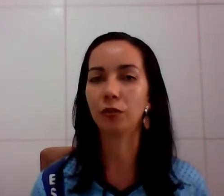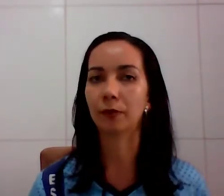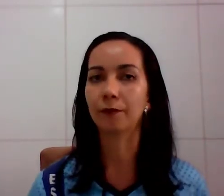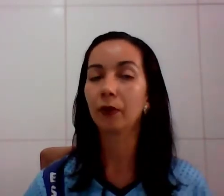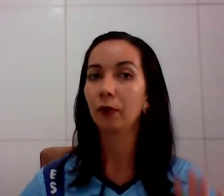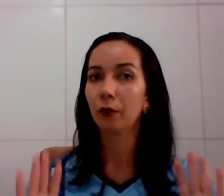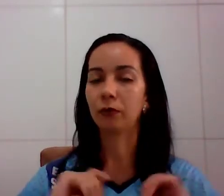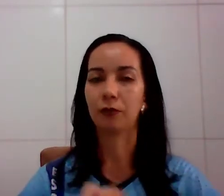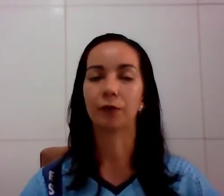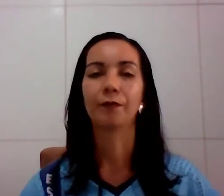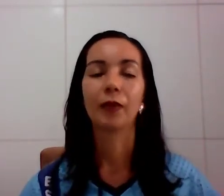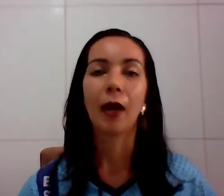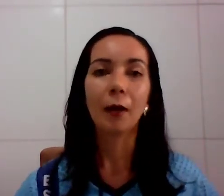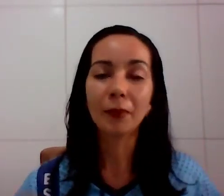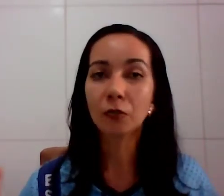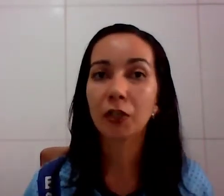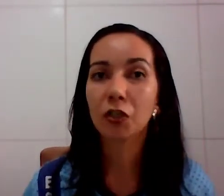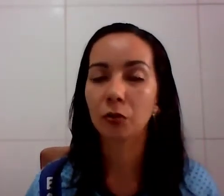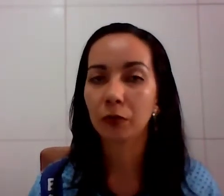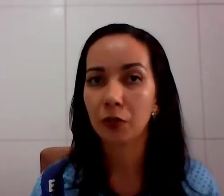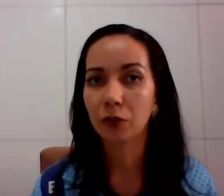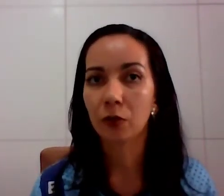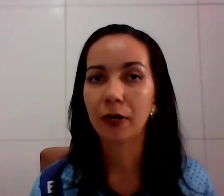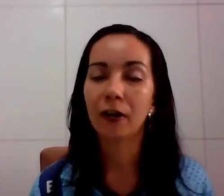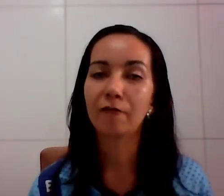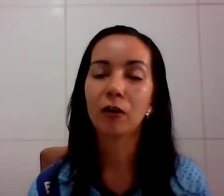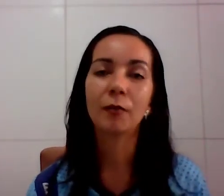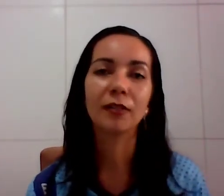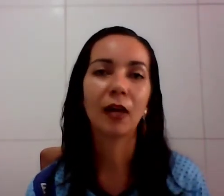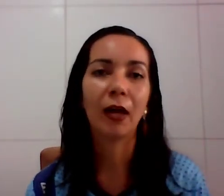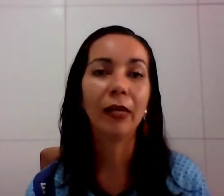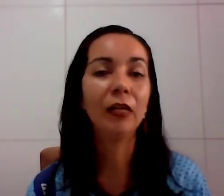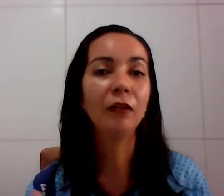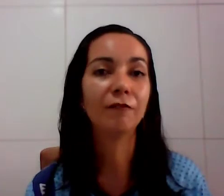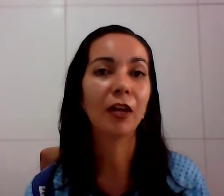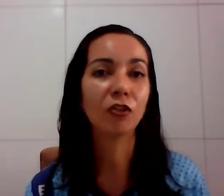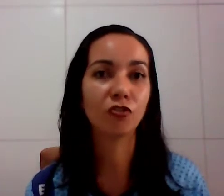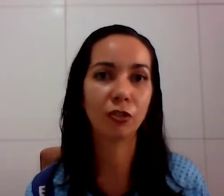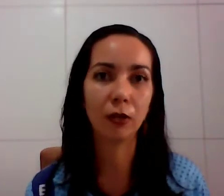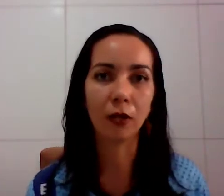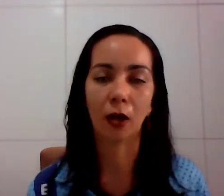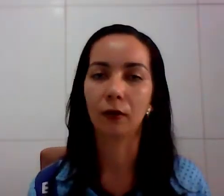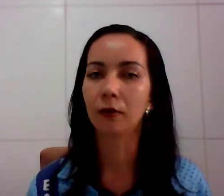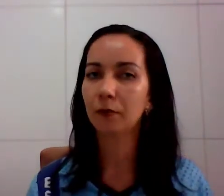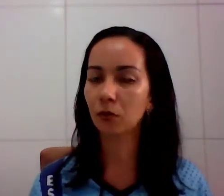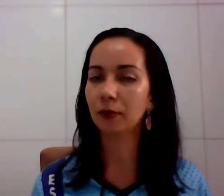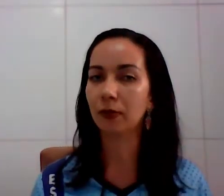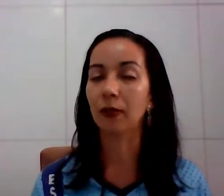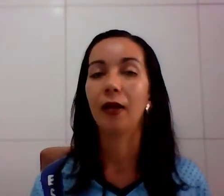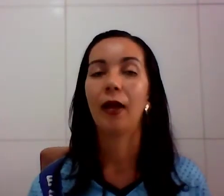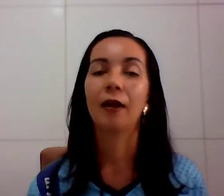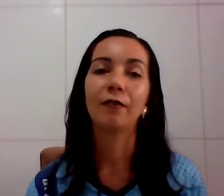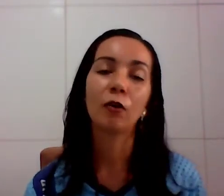pesquisa. Ou seja, a pessoa que estuda a história, ela vai começar a investigar. Mas como assim? Ela vai